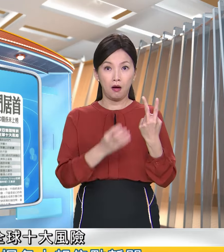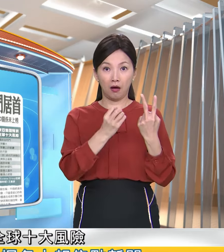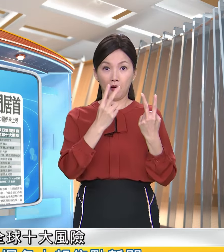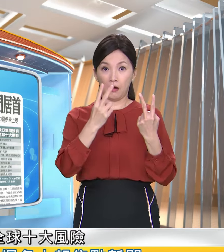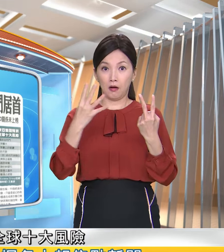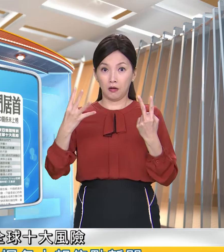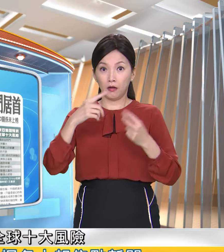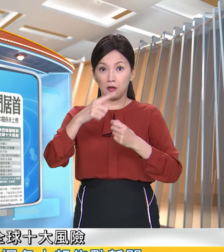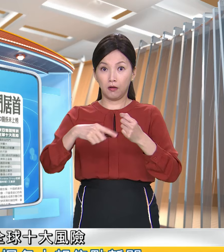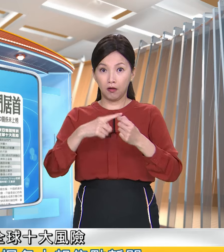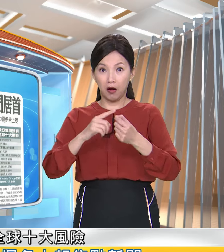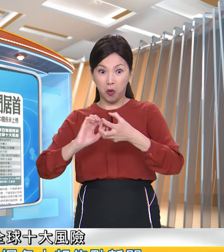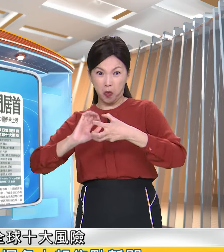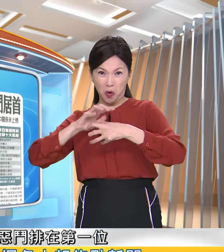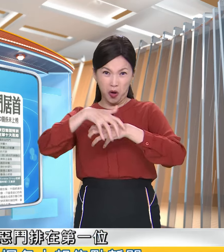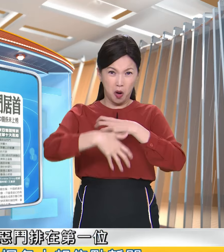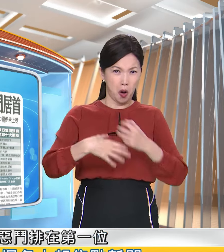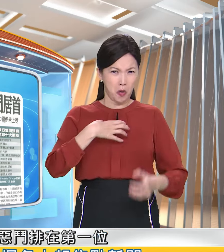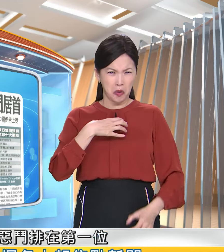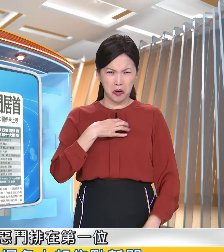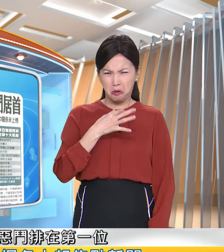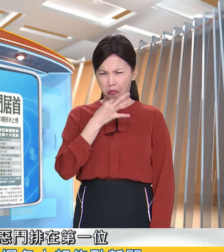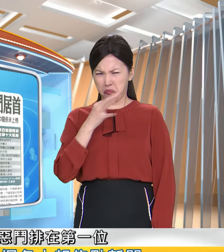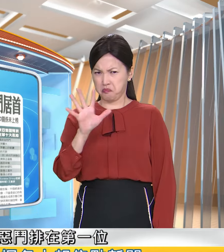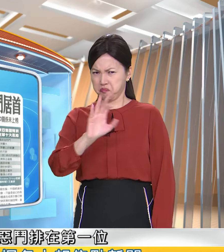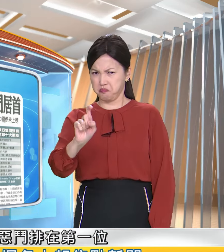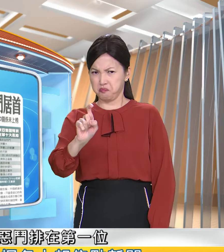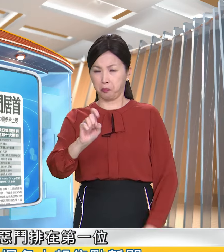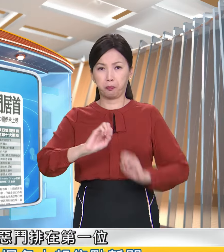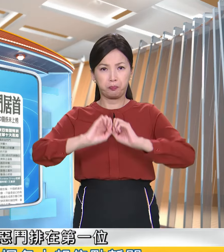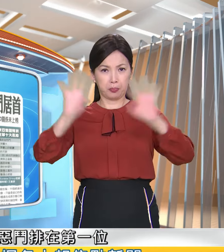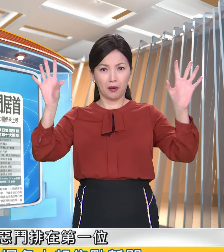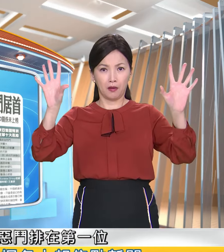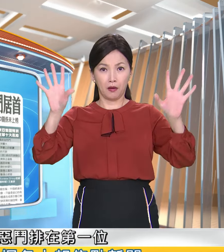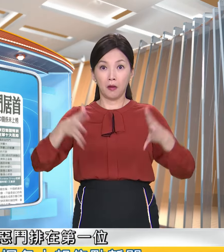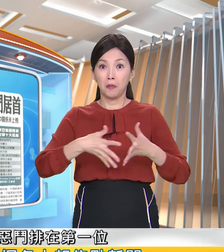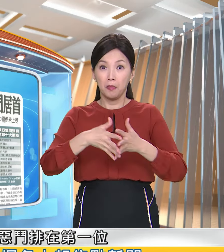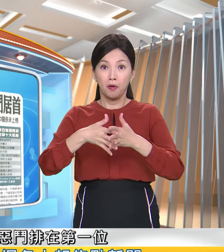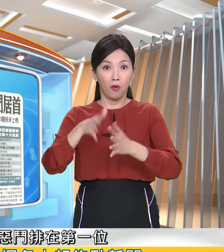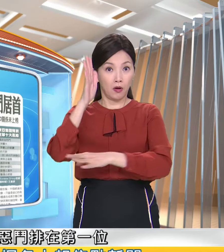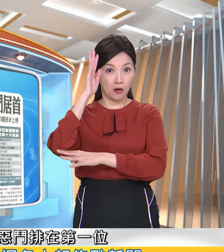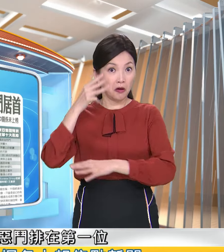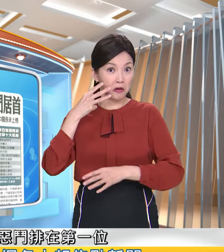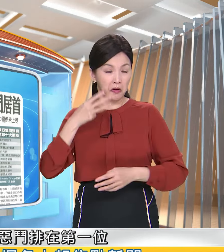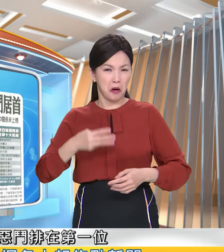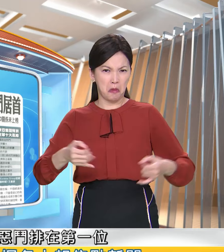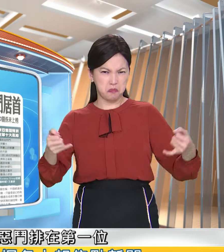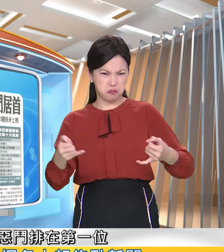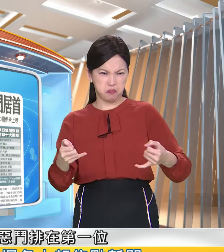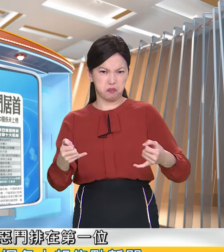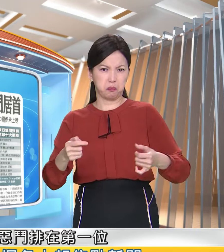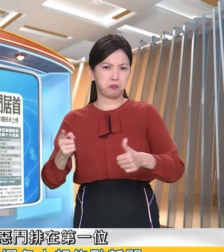险，而美国国内政治恶斗是排在第一位。